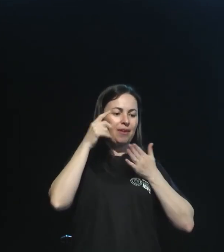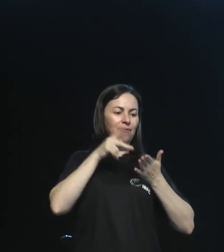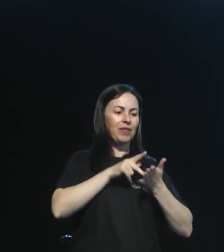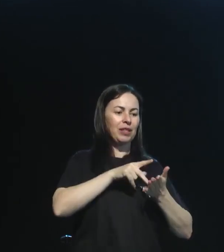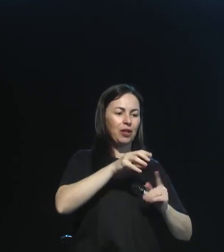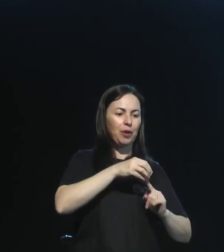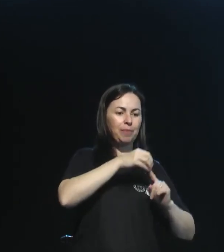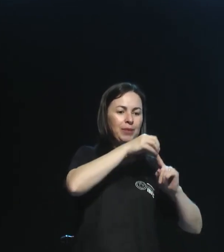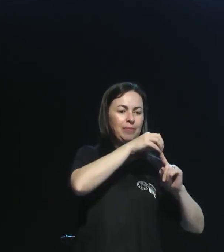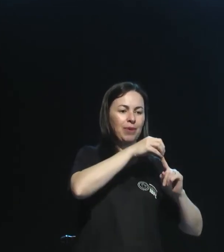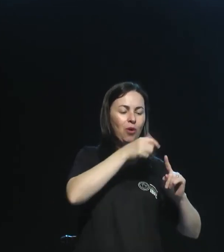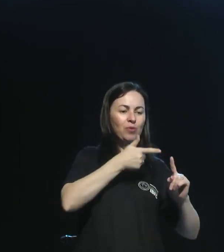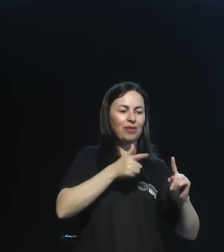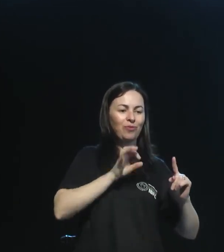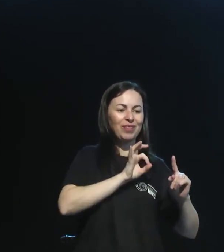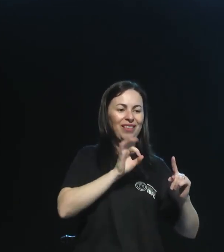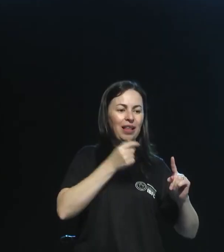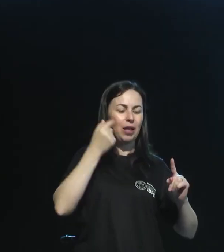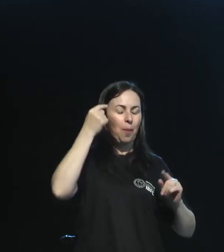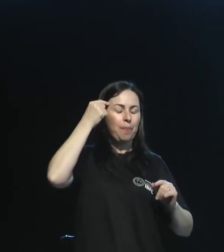sua natureza,